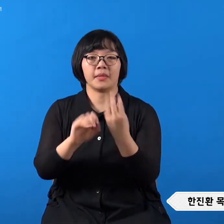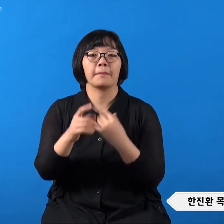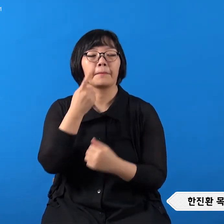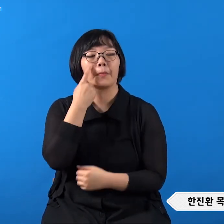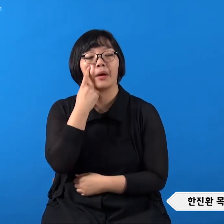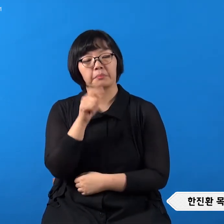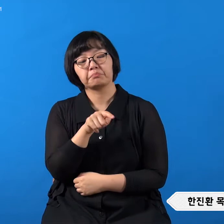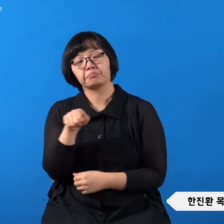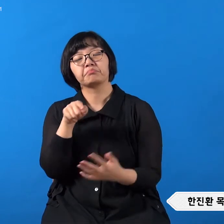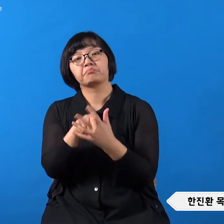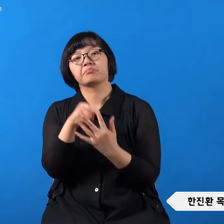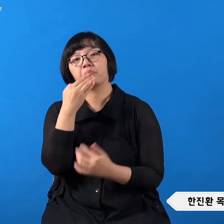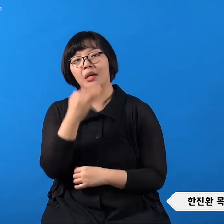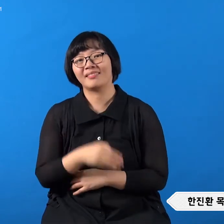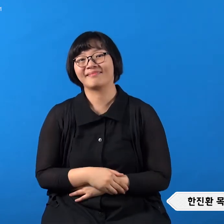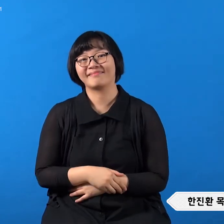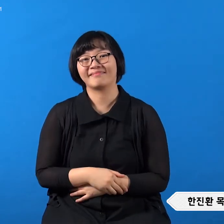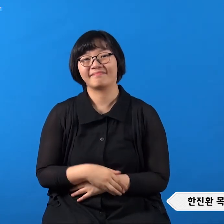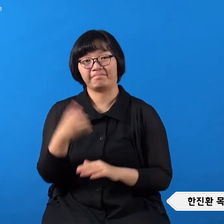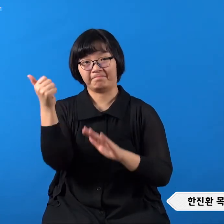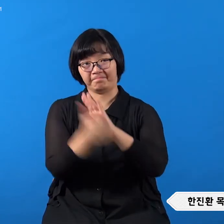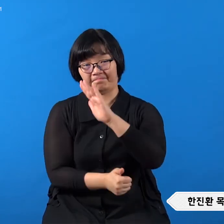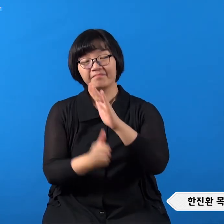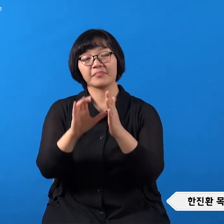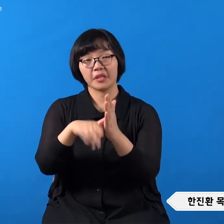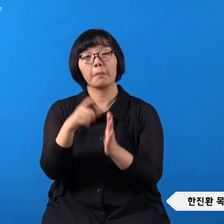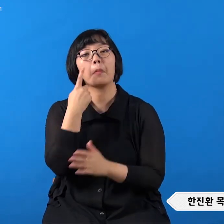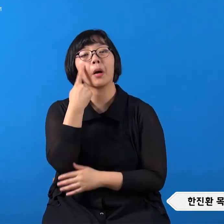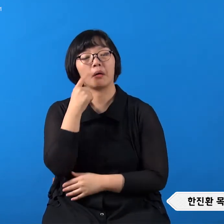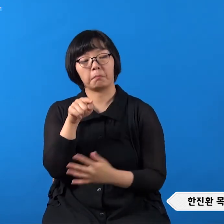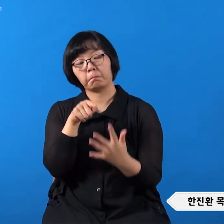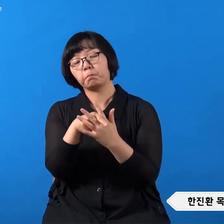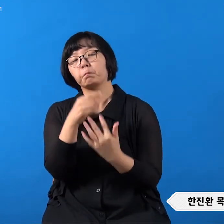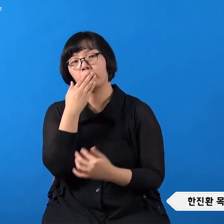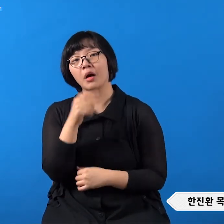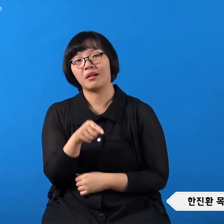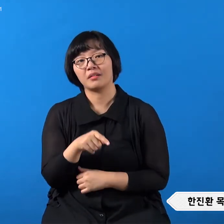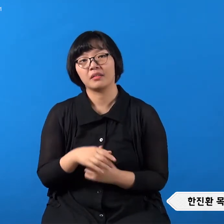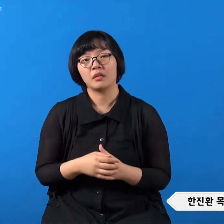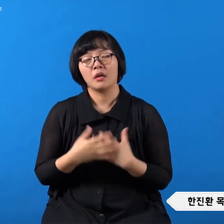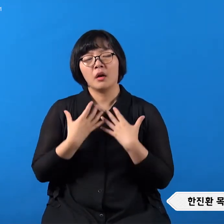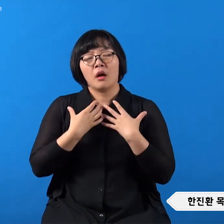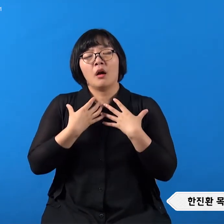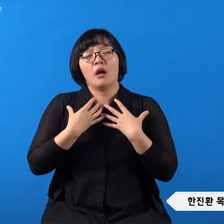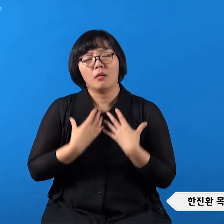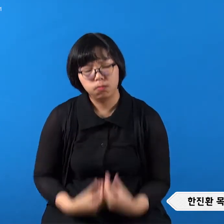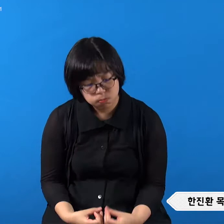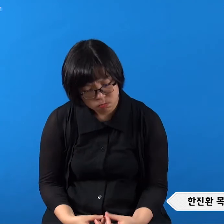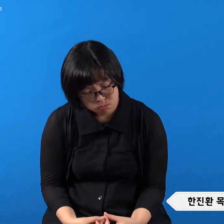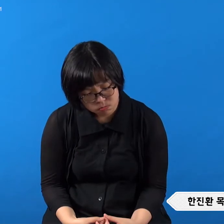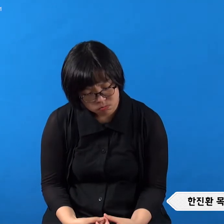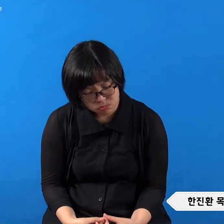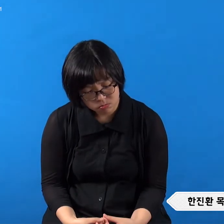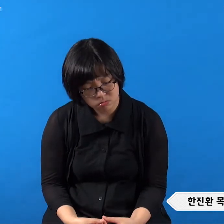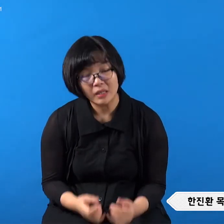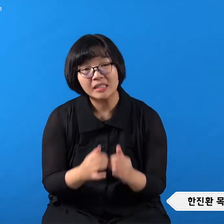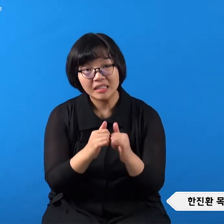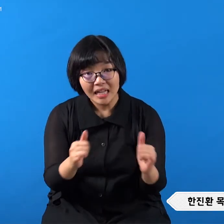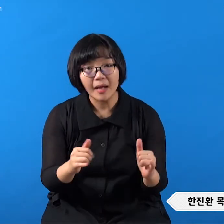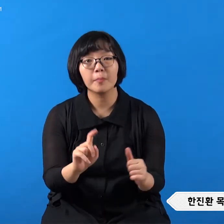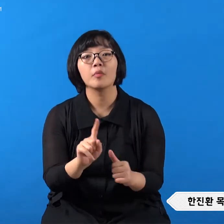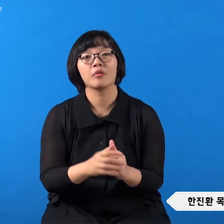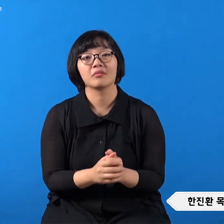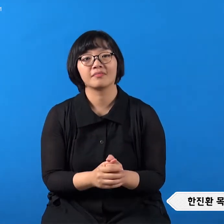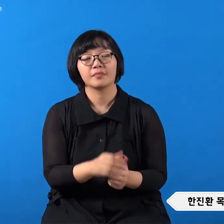알 수 있습니다. 실패했을 때 감당할 수 없는 절망감에 사로잡히는 사람이 있다면